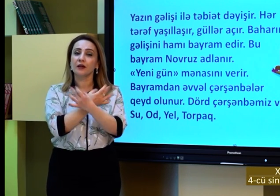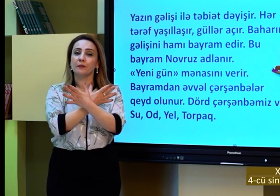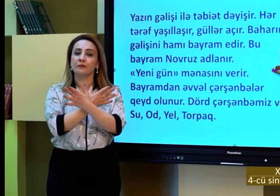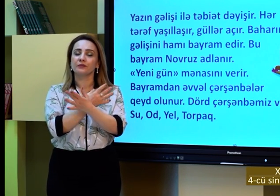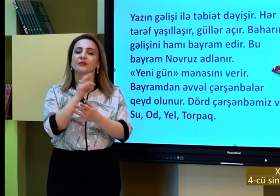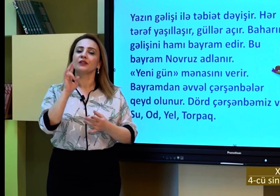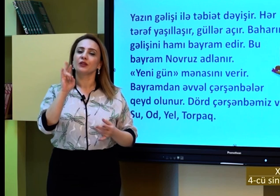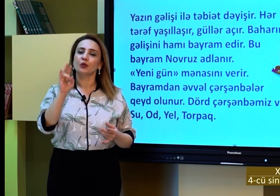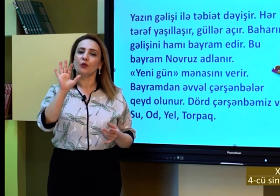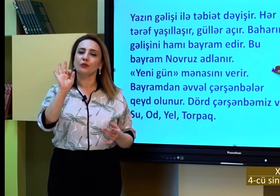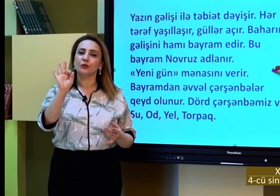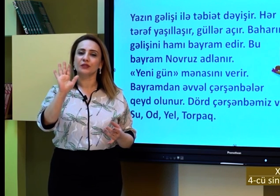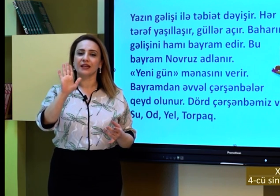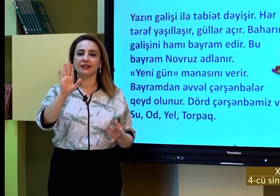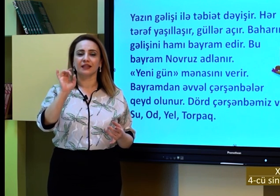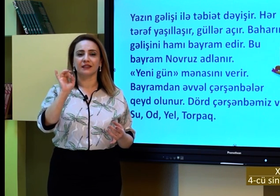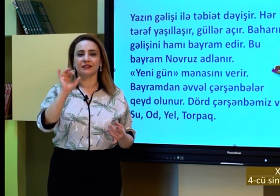bayram Novruz adlanır.